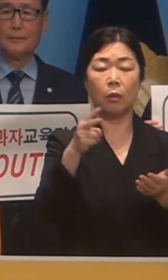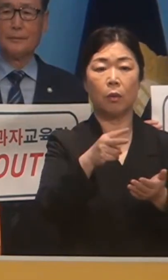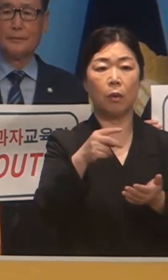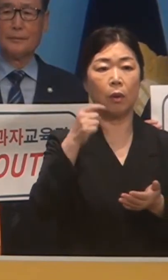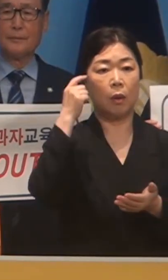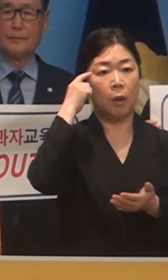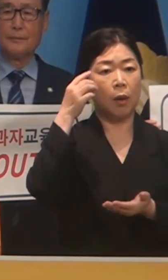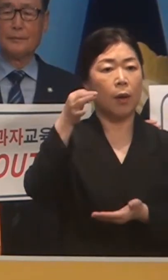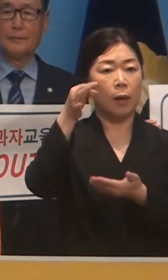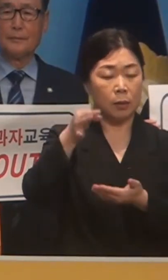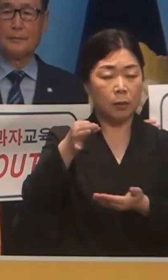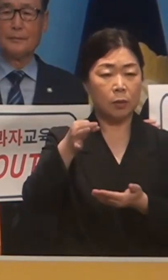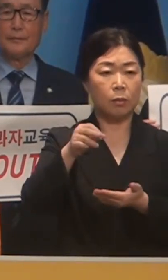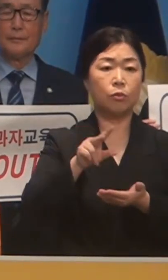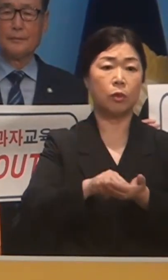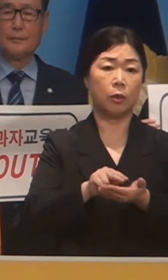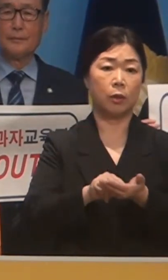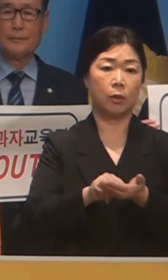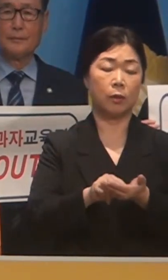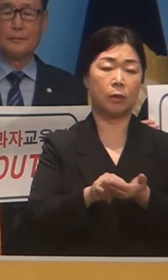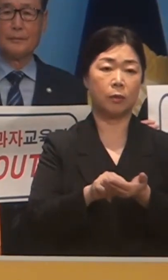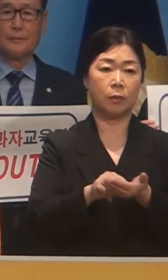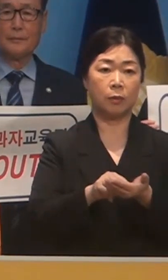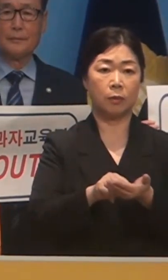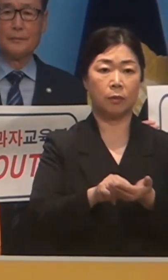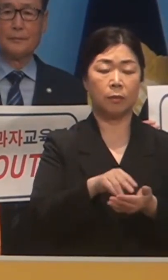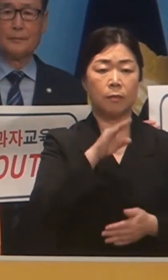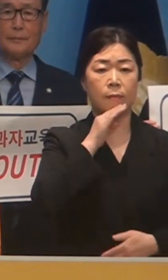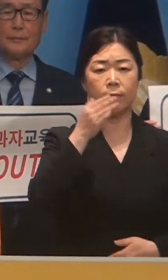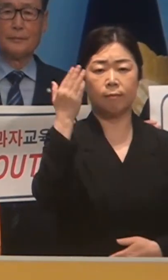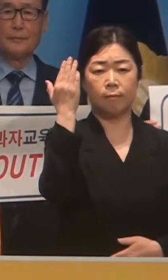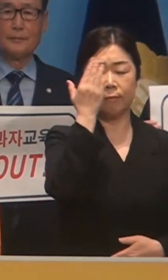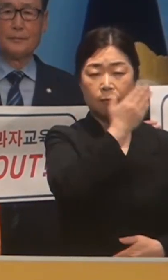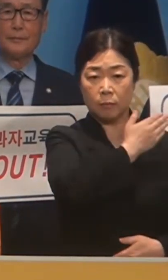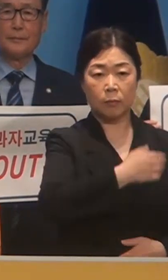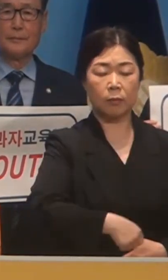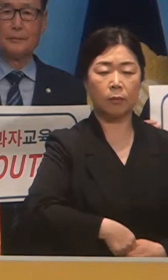가치관에 있어서 정말 건전하고